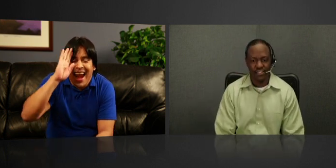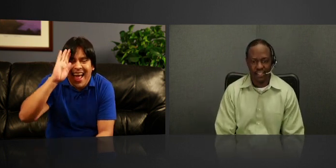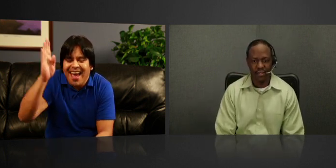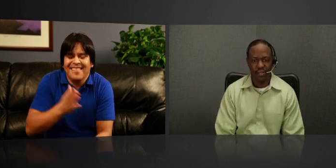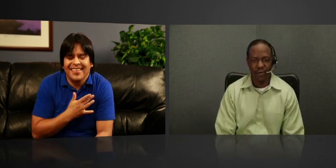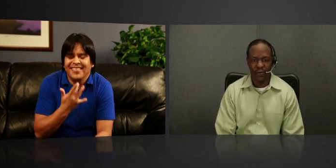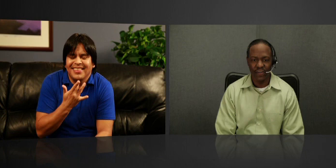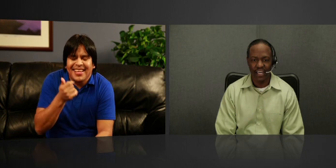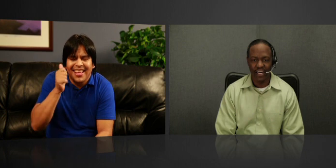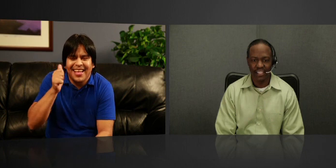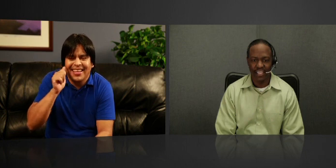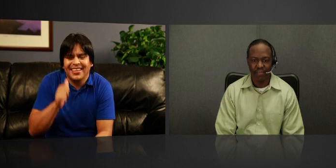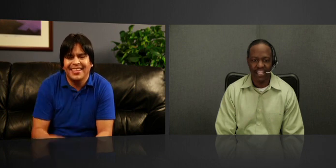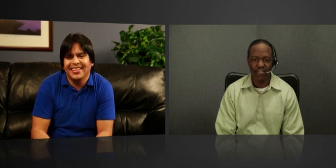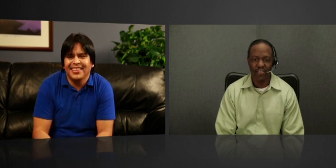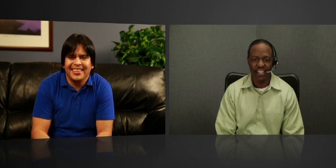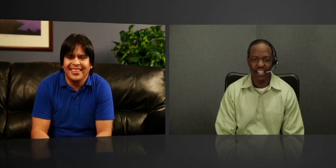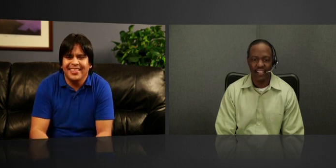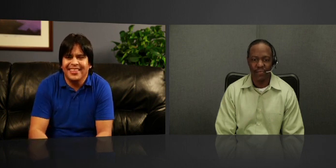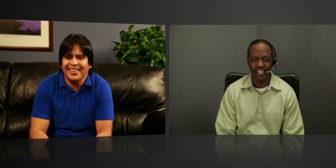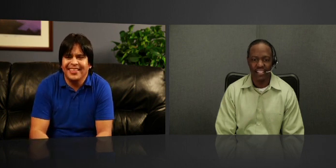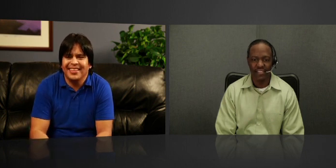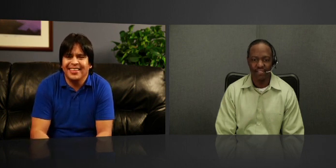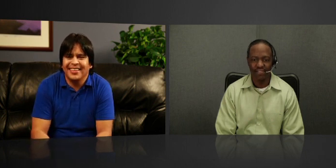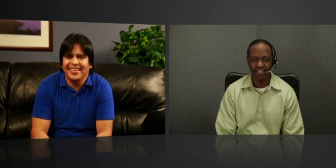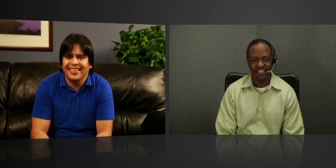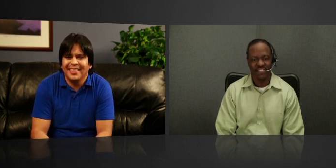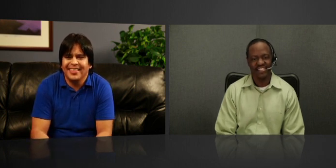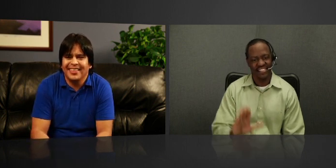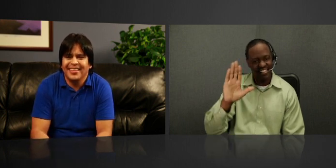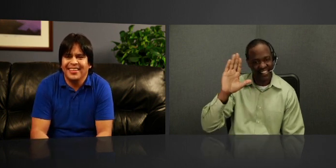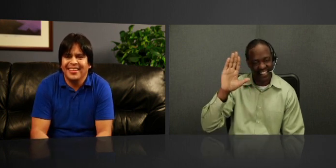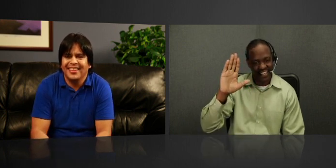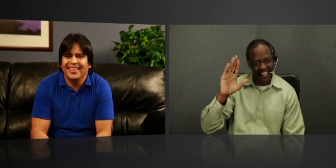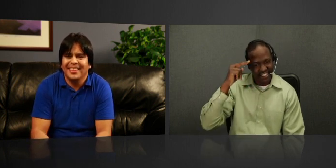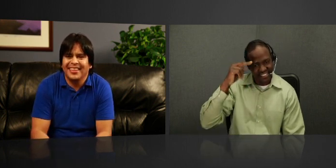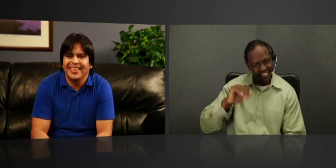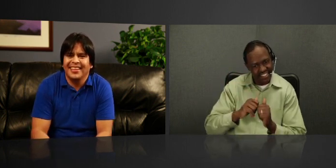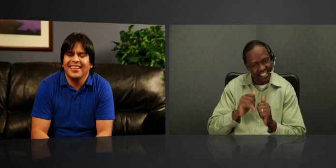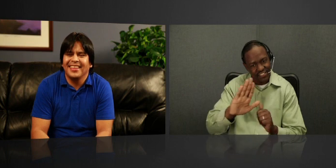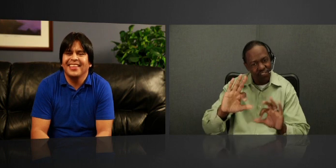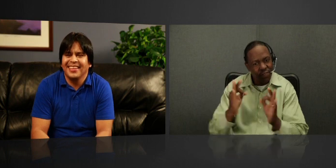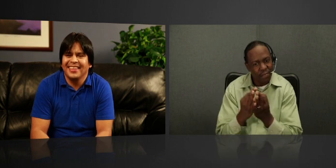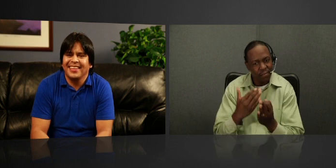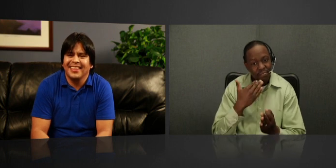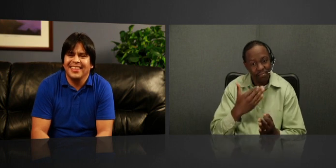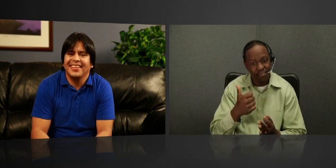Sí sí el mismo Hola tía mi tía favorita cómo está Hola mi amor Cómo están todos